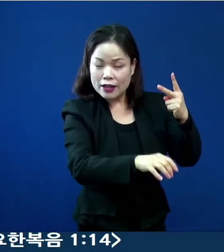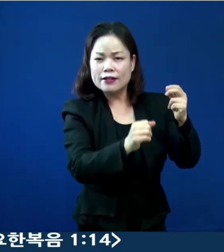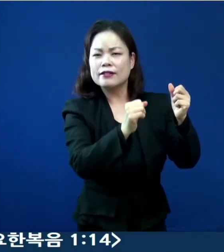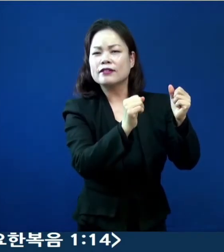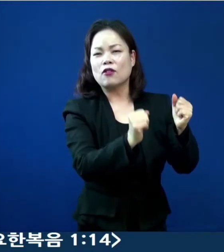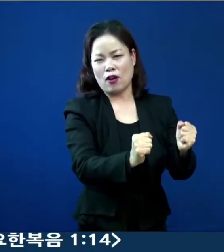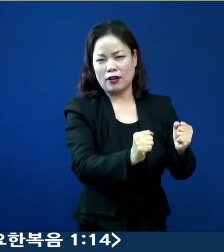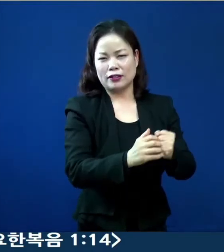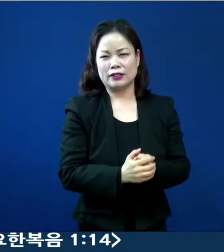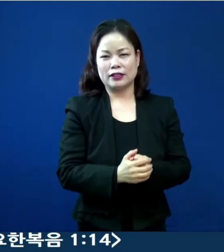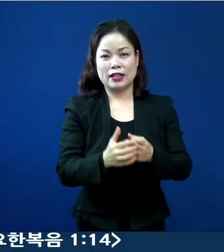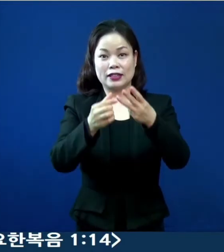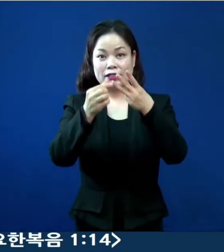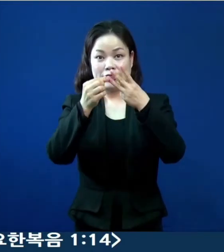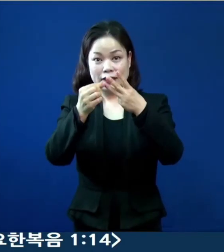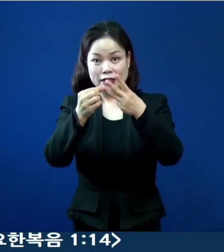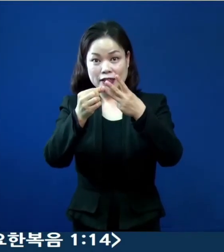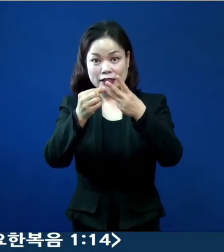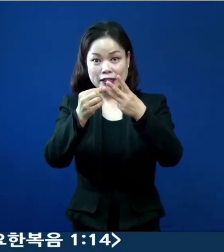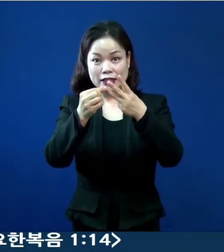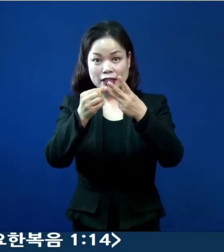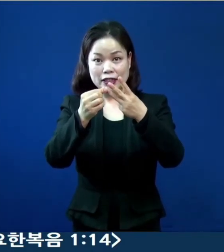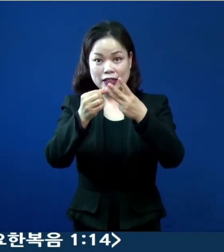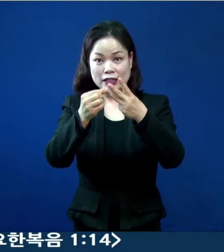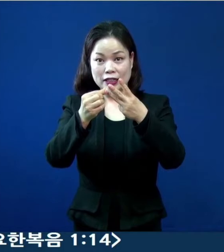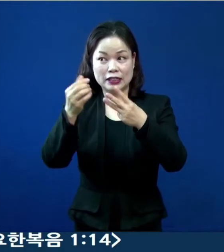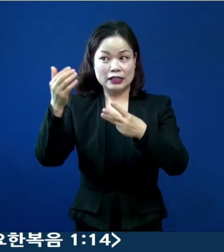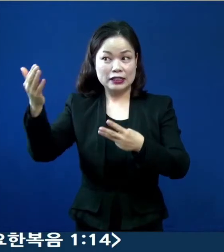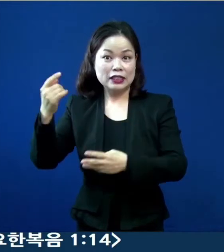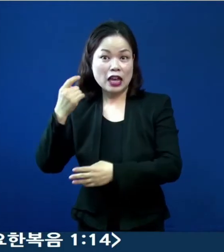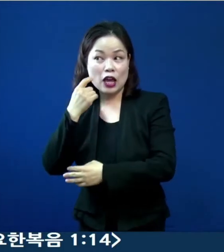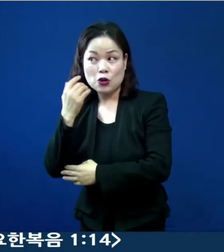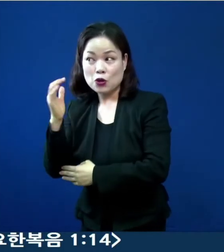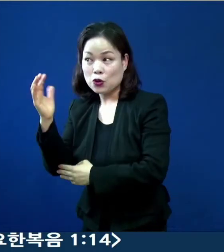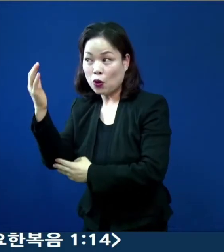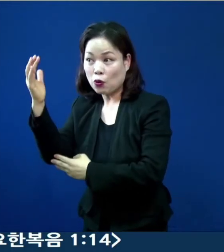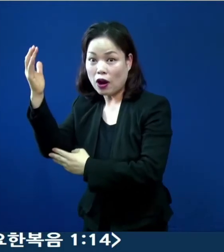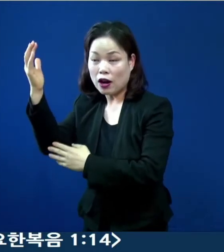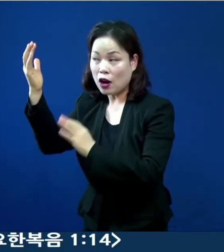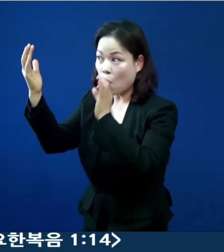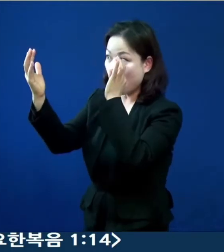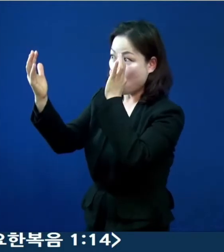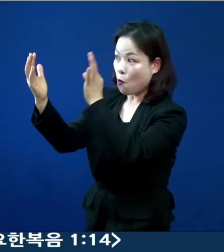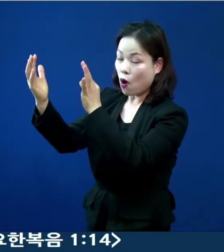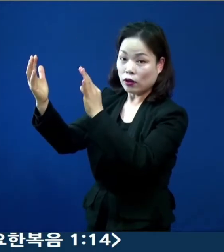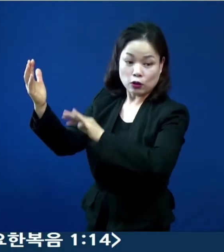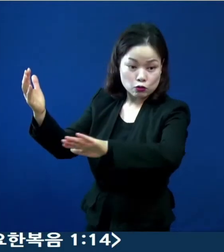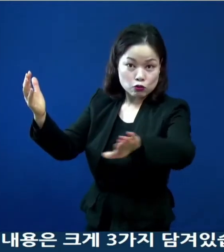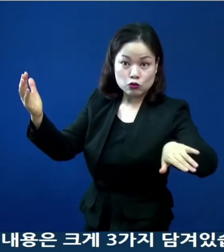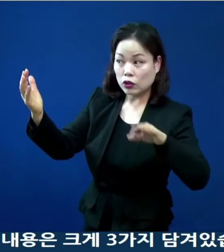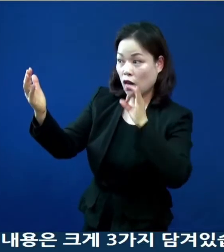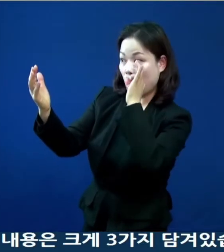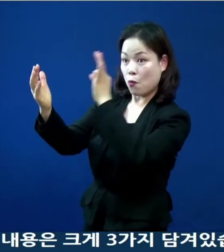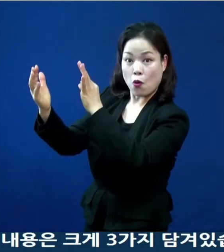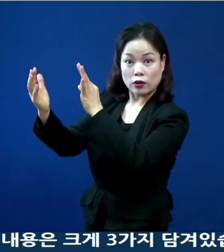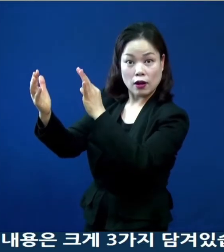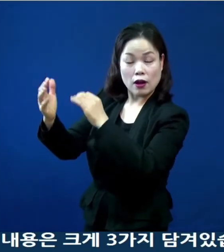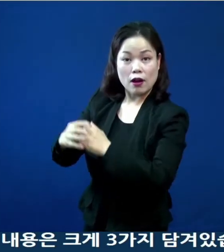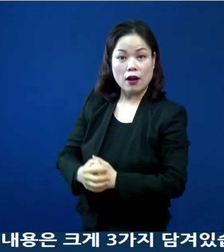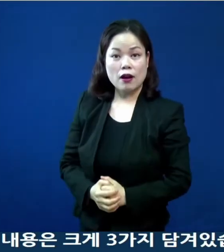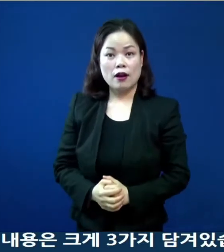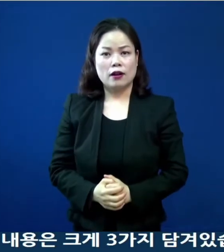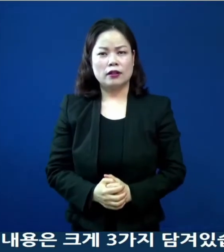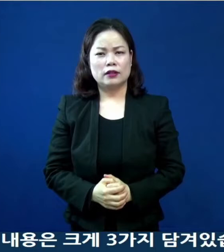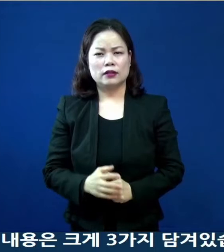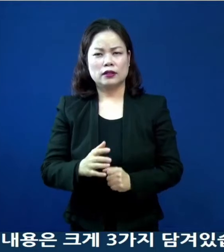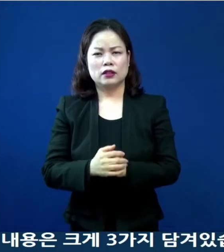거하셨다. 세 번째, 그의 영광을 보았다. 우리가 선포하는 겁니다. 그